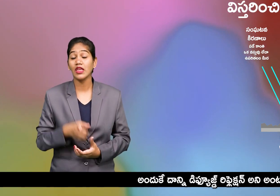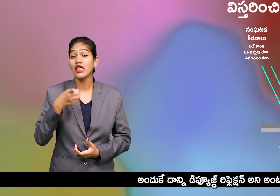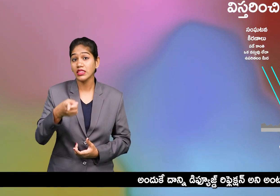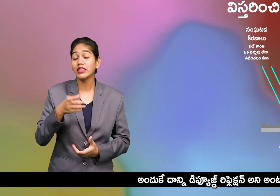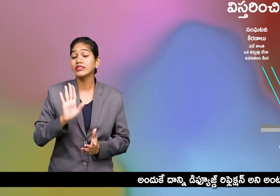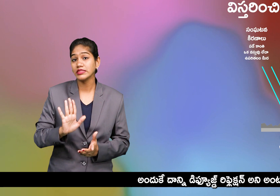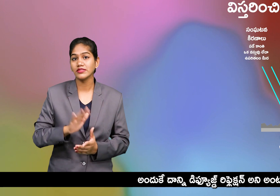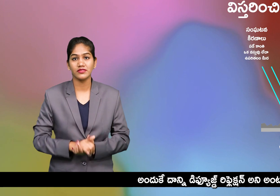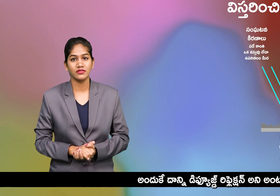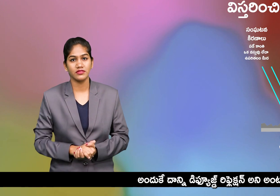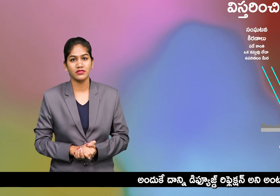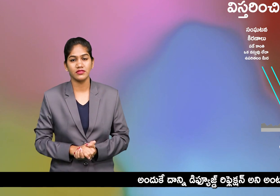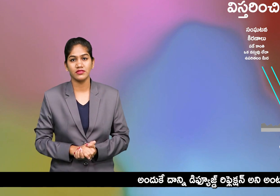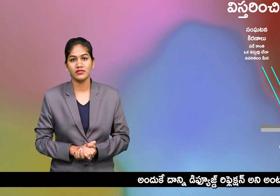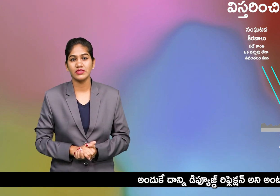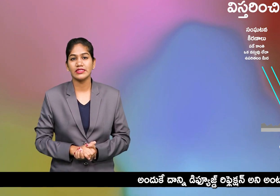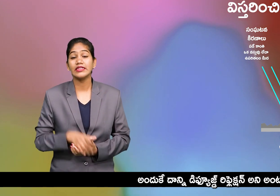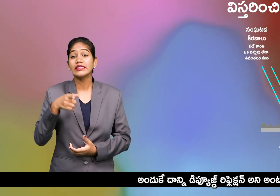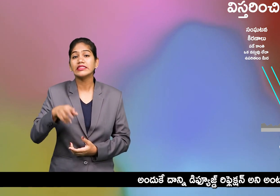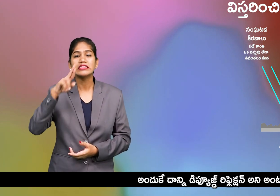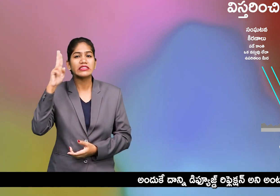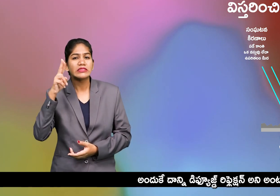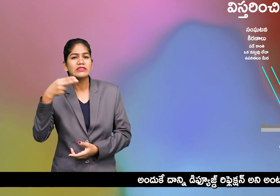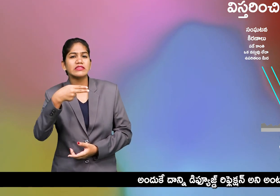అందుకే దాన్ని డిఫ్యూజ్డ్ రిఫ్లెక్షన్ అని అంటాం.